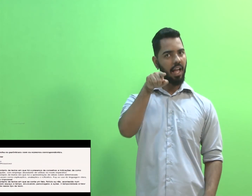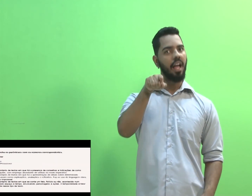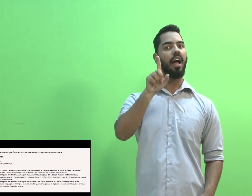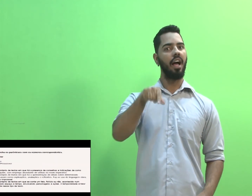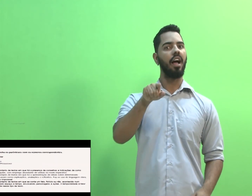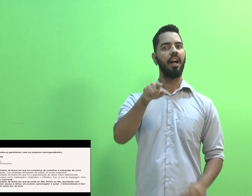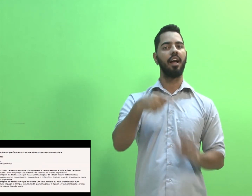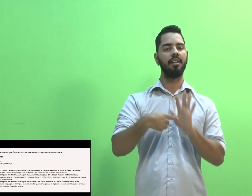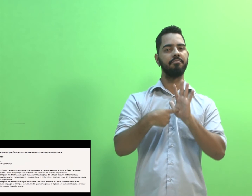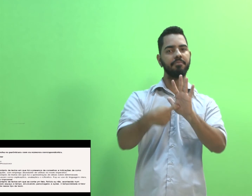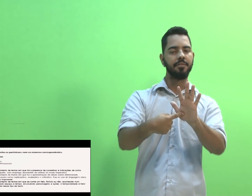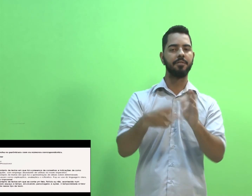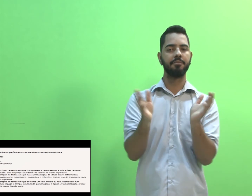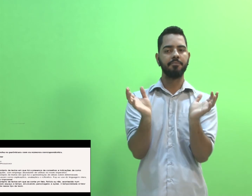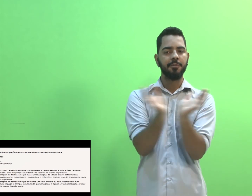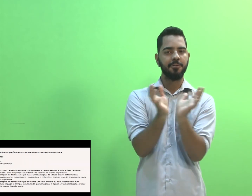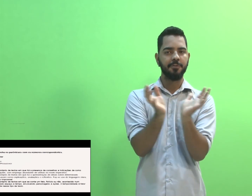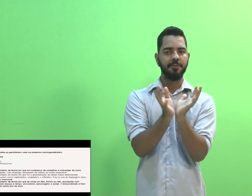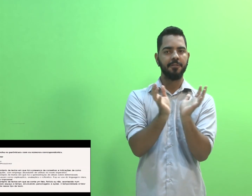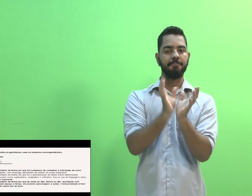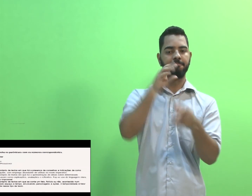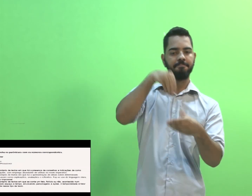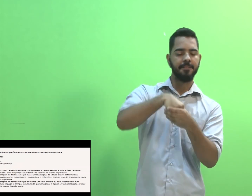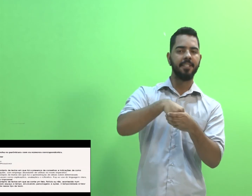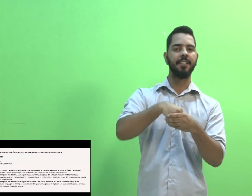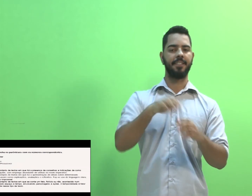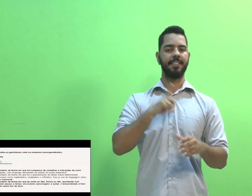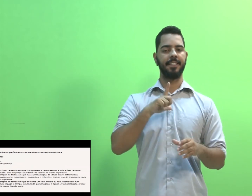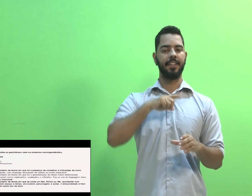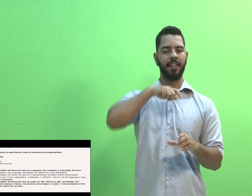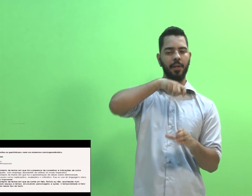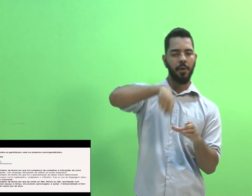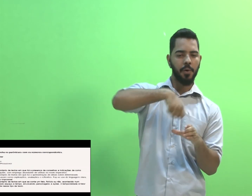ali, aqui entraria o número 5.